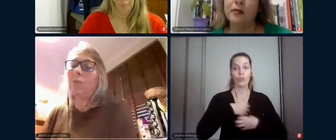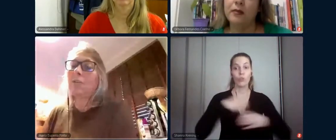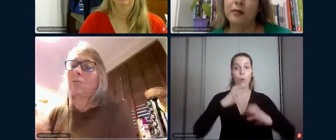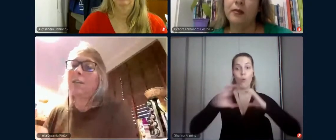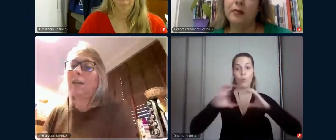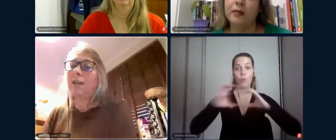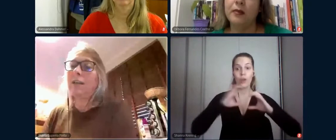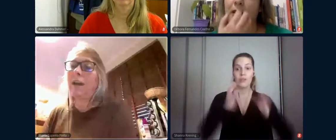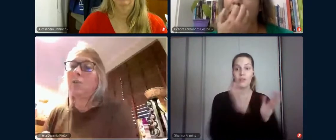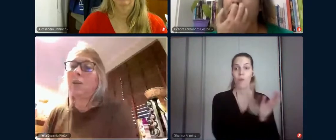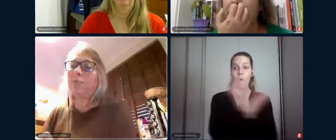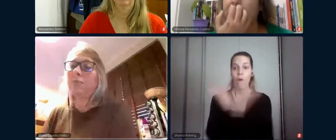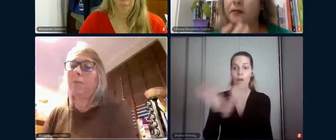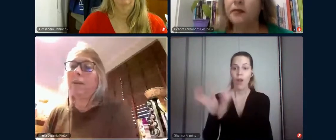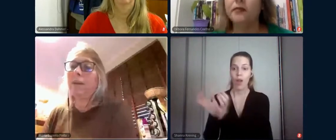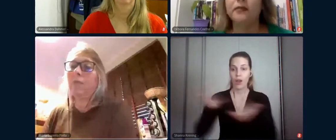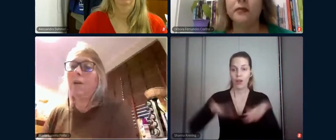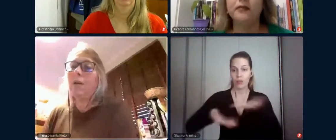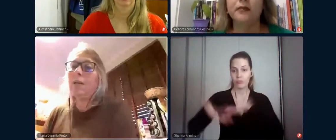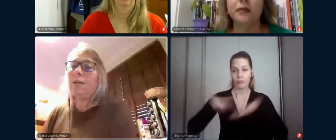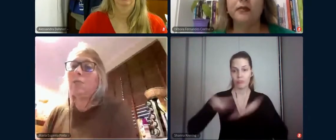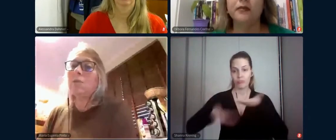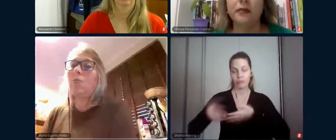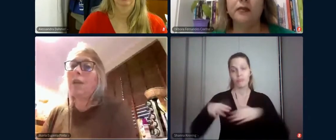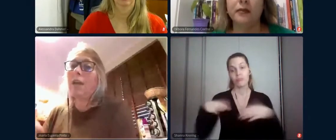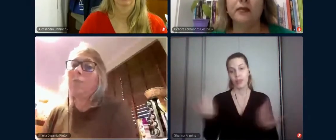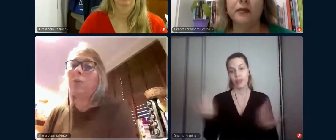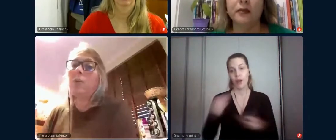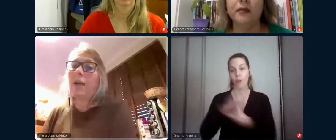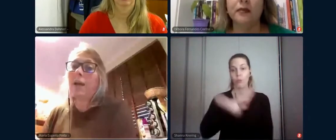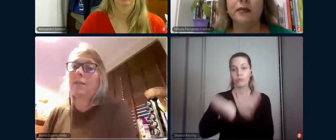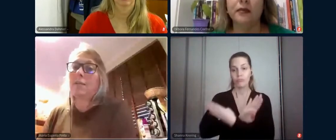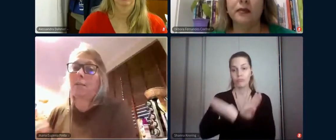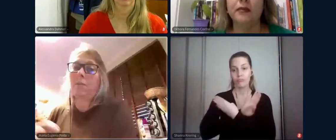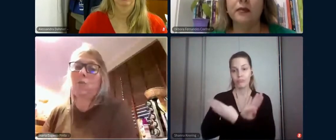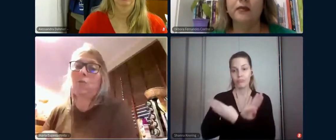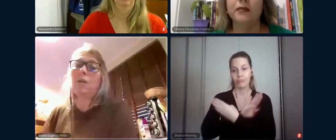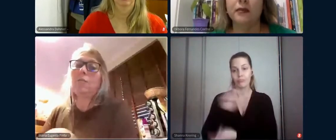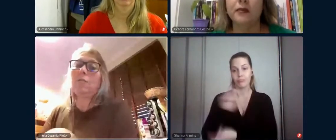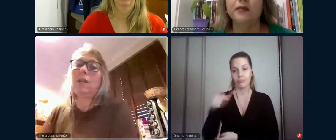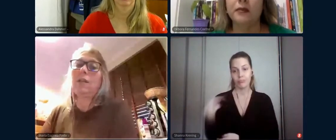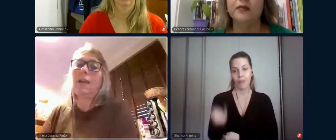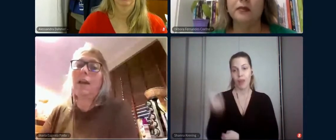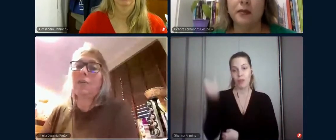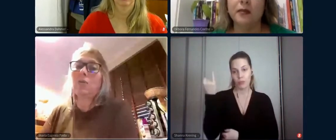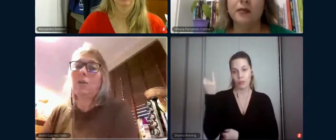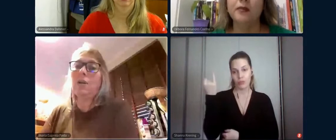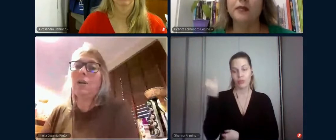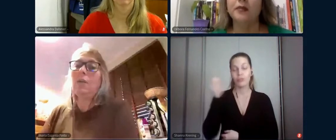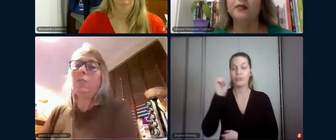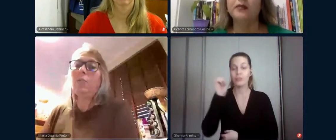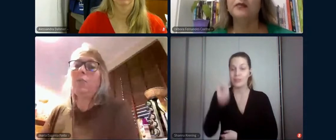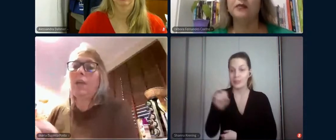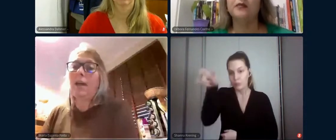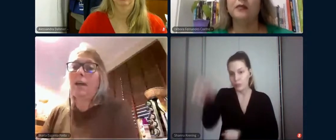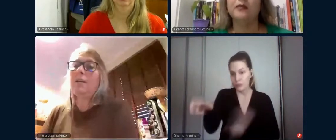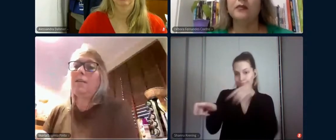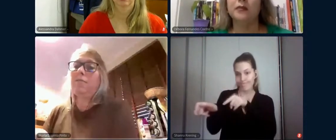a solidariedade é fundamental. Então, se alguém puder, se essa pessoa que não tem internet